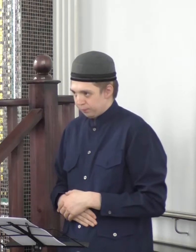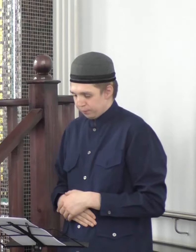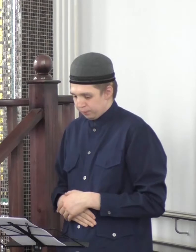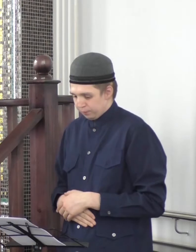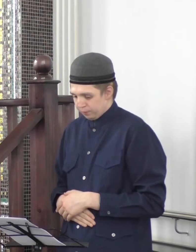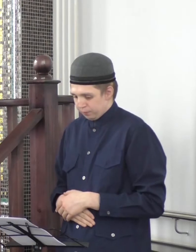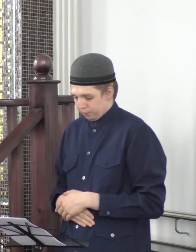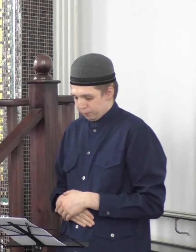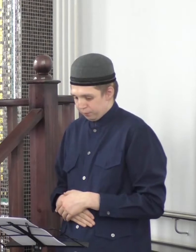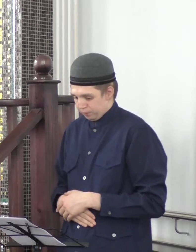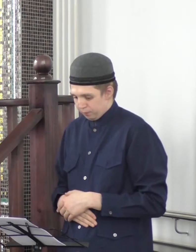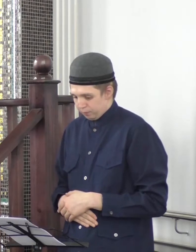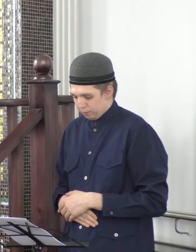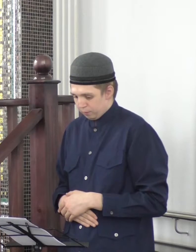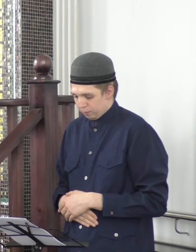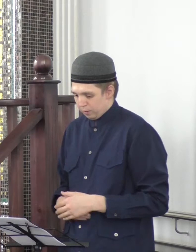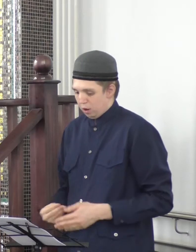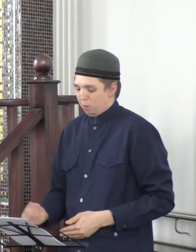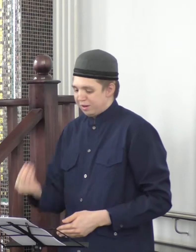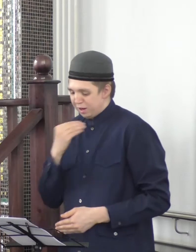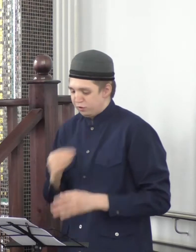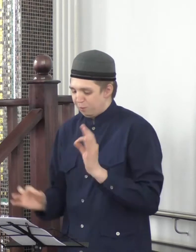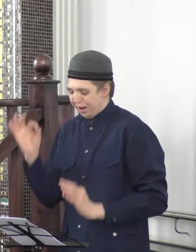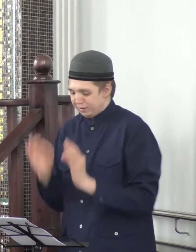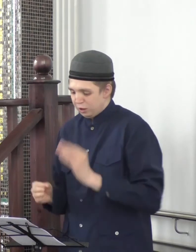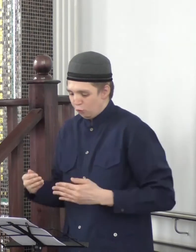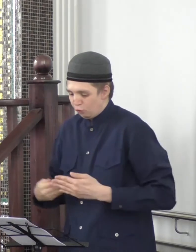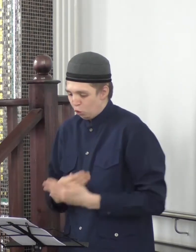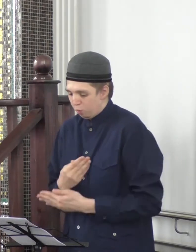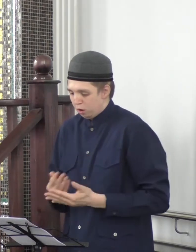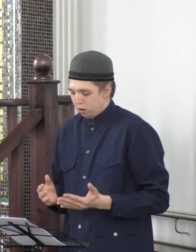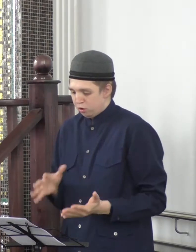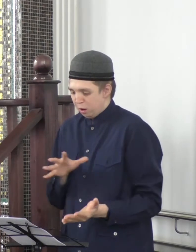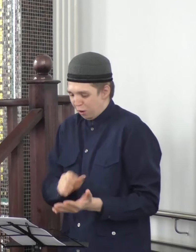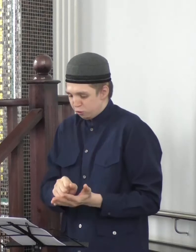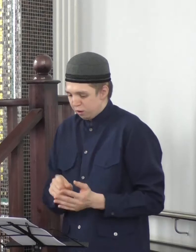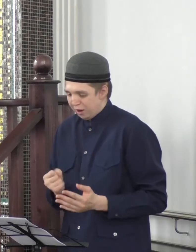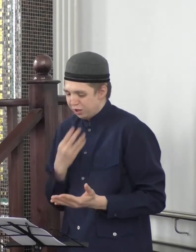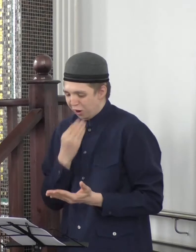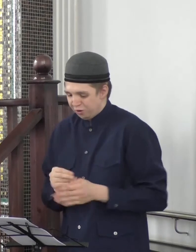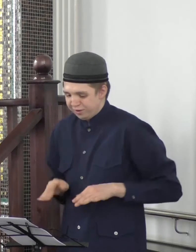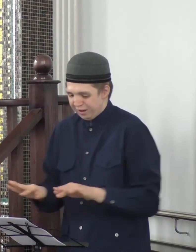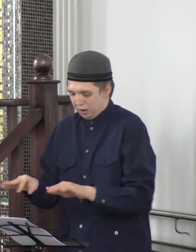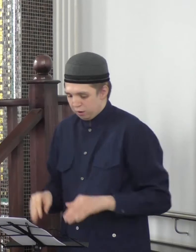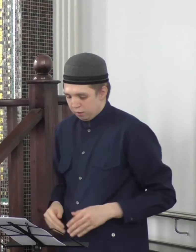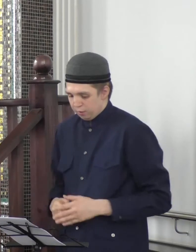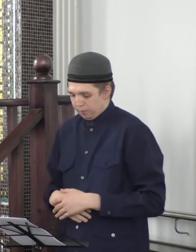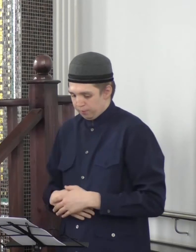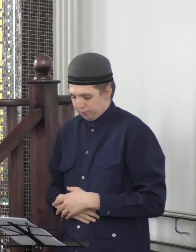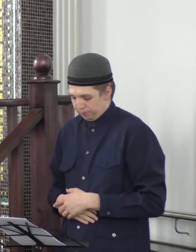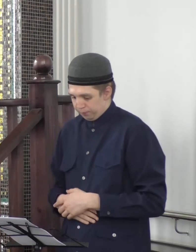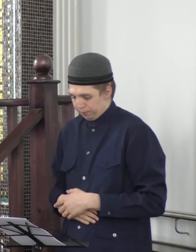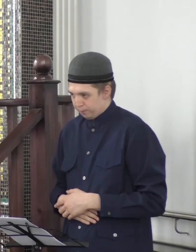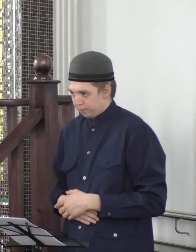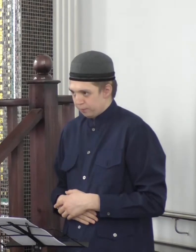иде гысланып һәм тәхәрәтләнеп Олық болған жұмға намазының фарызын өтем деп келген мұмин мұсылман қардаштарыма Ассаламу алейкум ва рахматуллахи